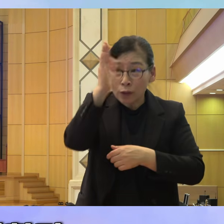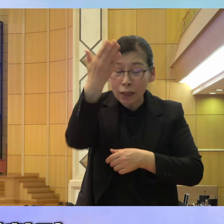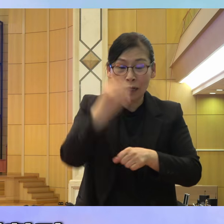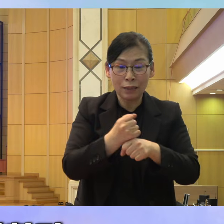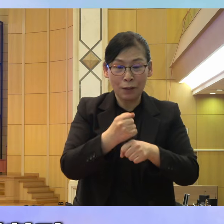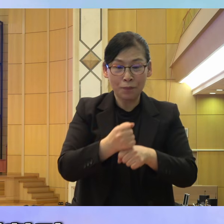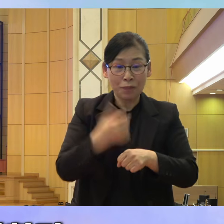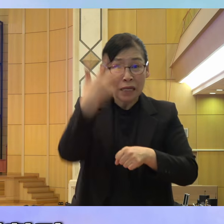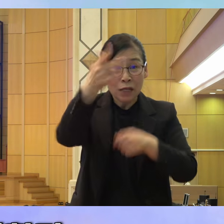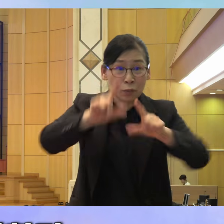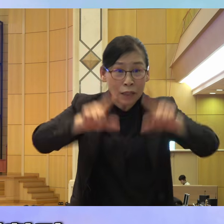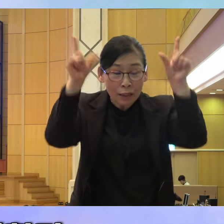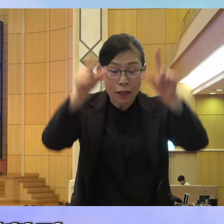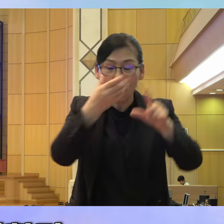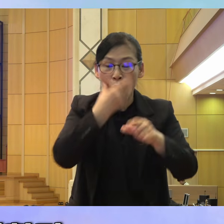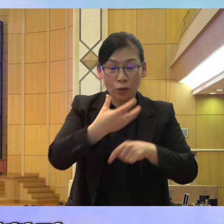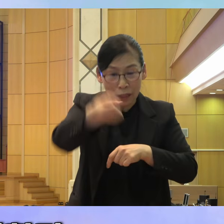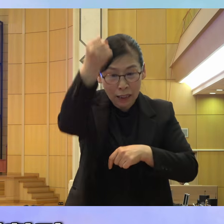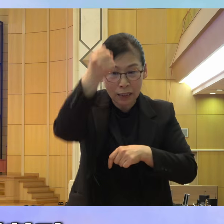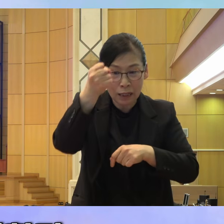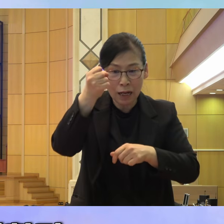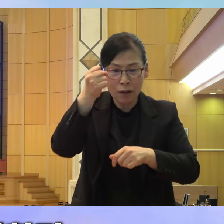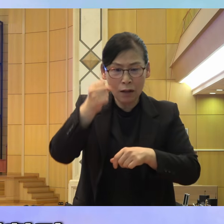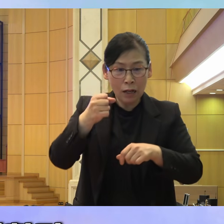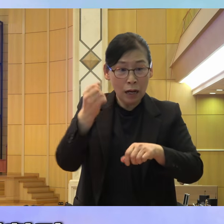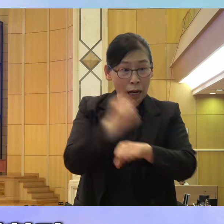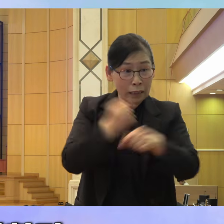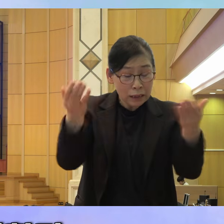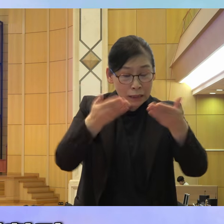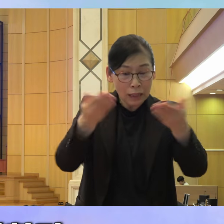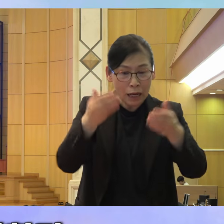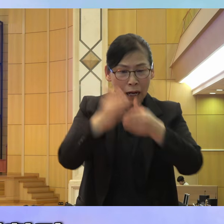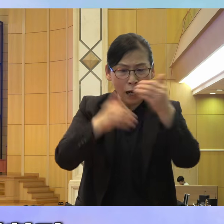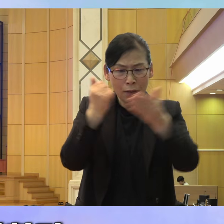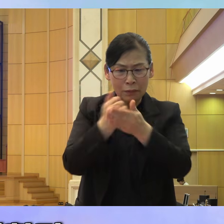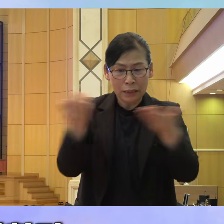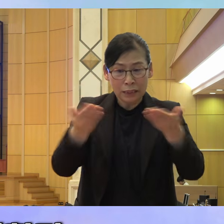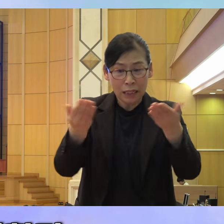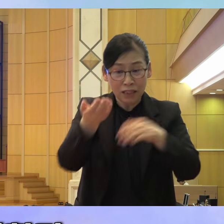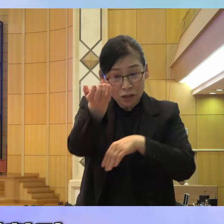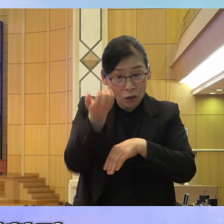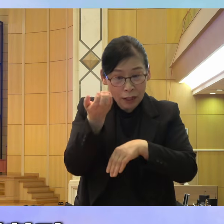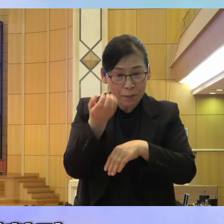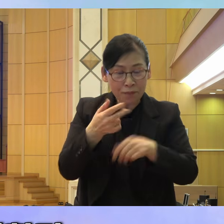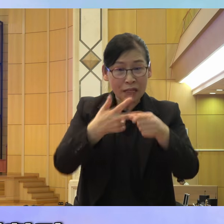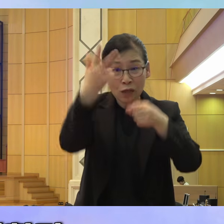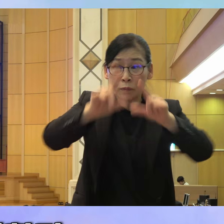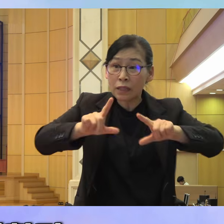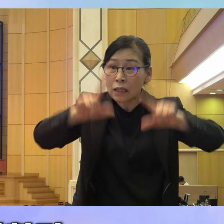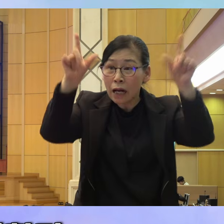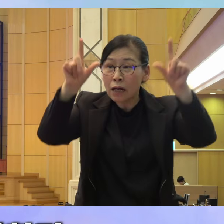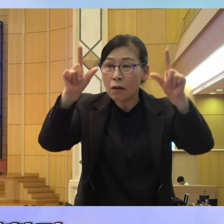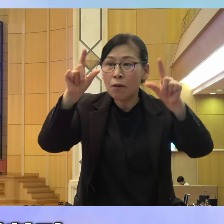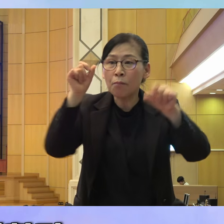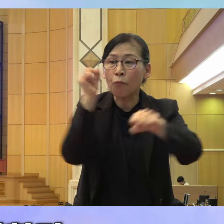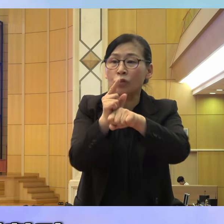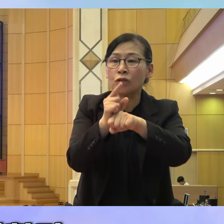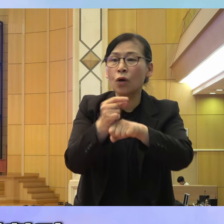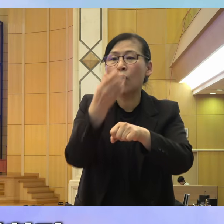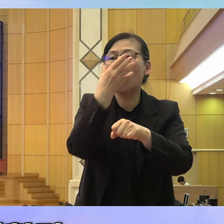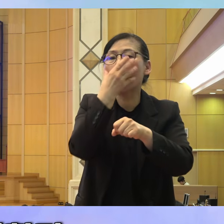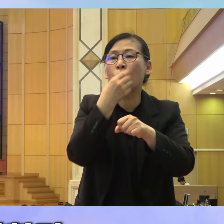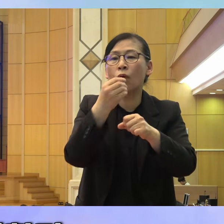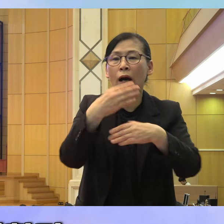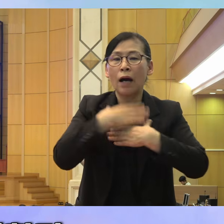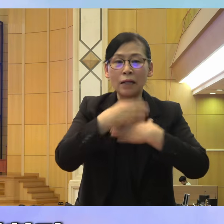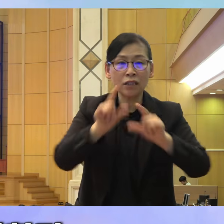창조하자마자 일곱째 날에 딱 되자마자 아무것도 하기도 전에, 아무 일도 하기도 전에 일곱째 날에 주님이 먼저